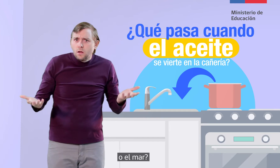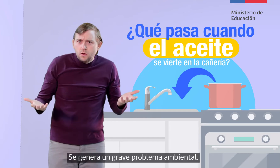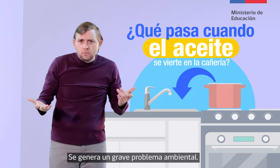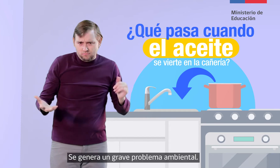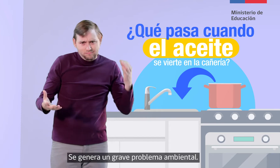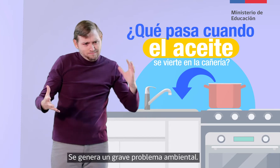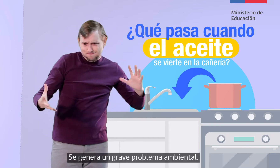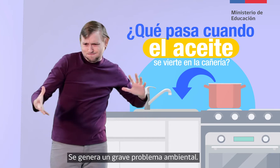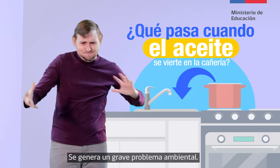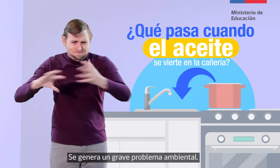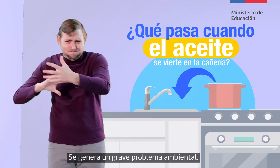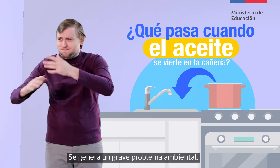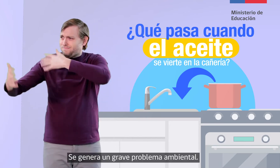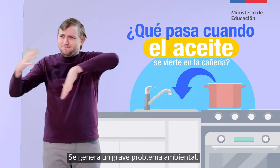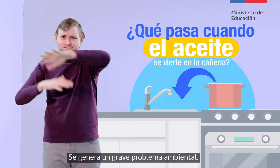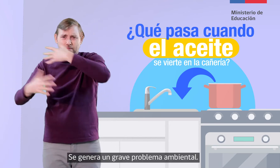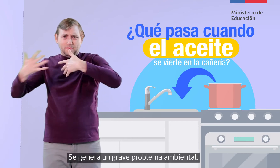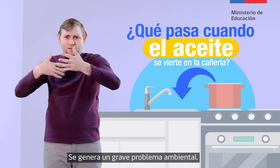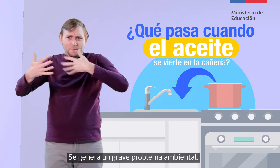Se genera un grave problema ambiental.